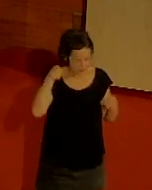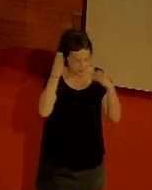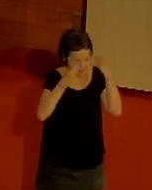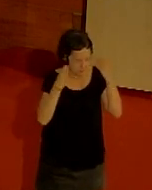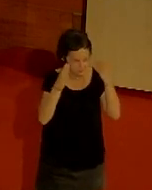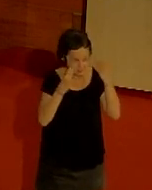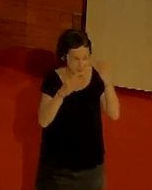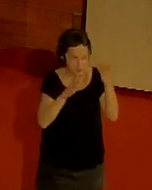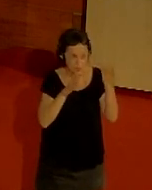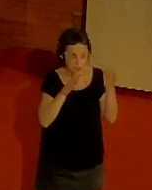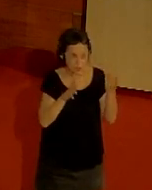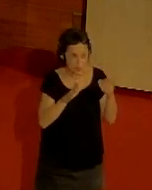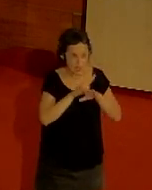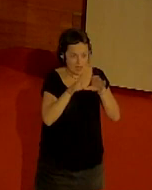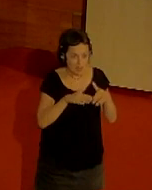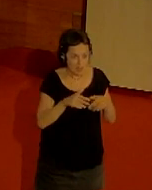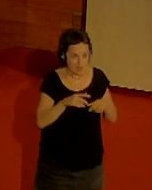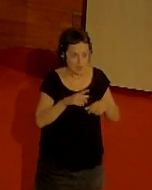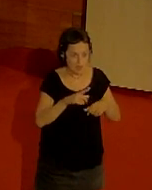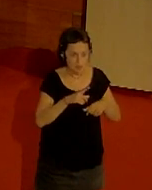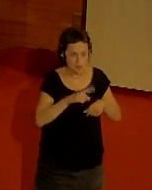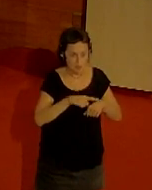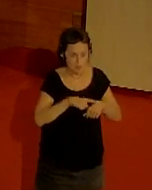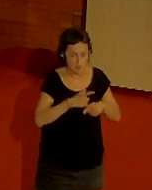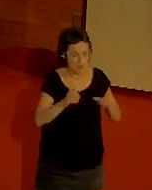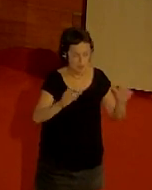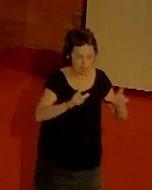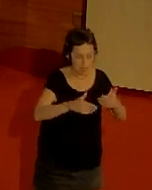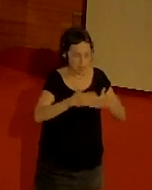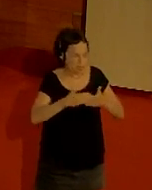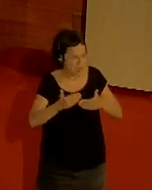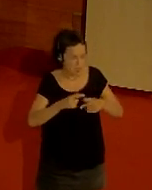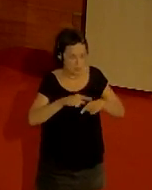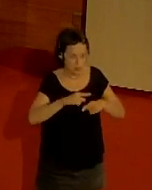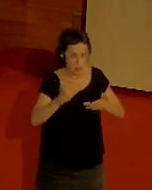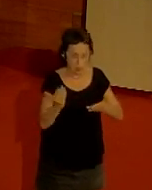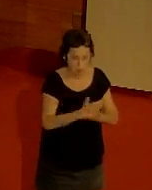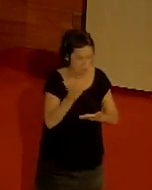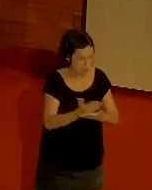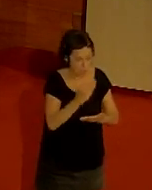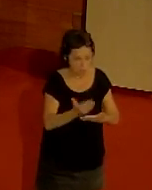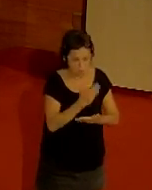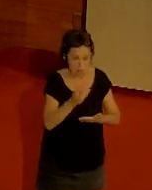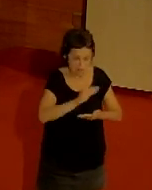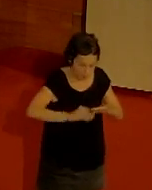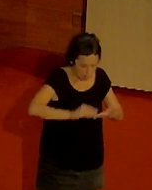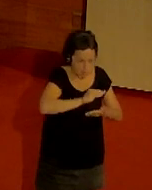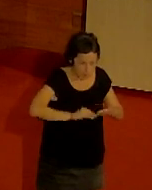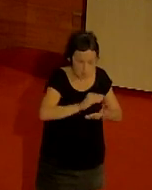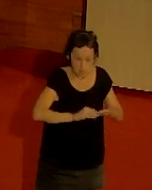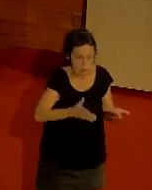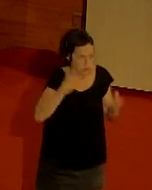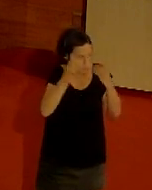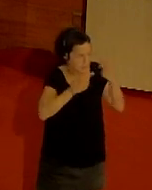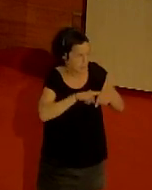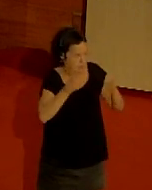el ritmo de producción que llevan los medios de comunicación te impide pensar. Es que no se puede pensar. No se puede.